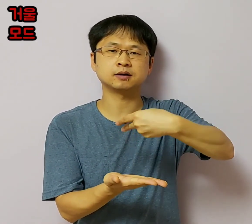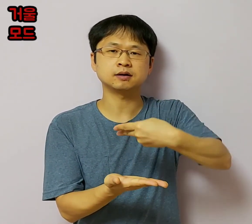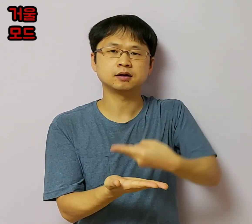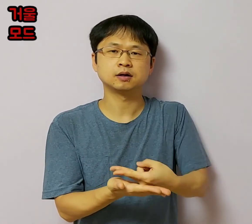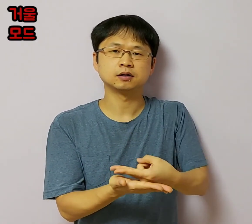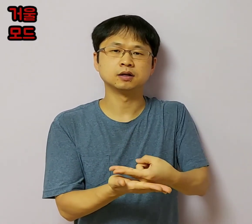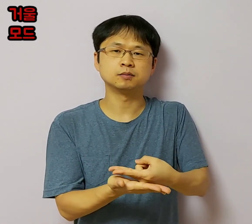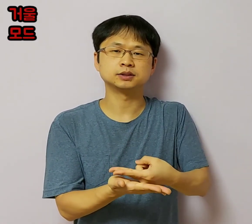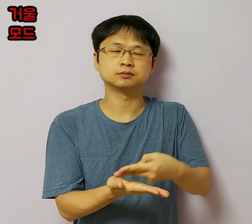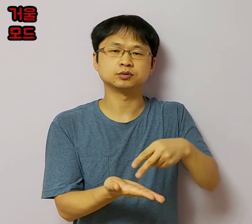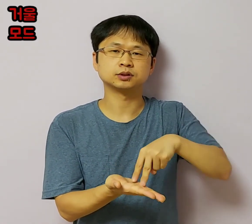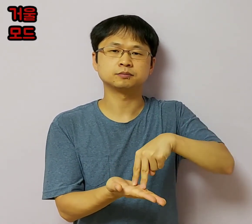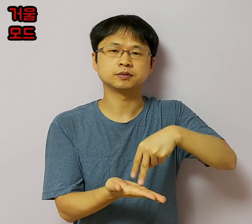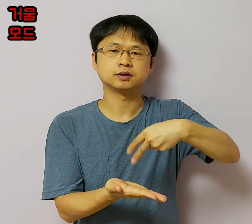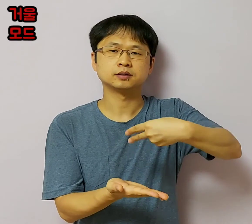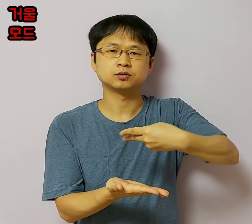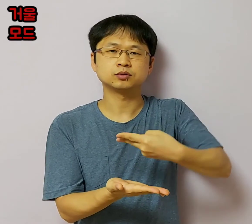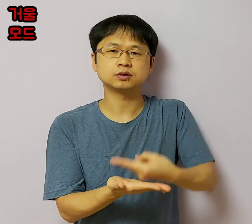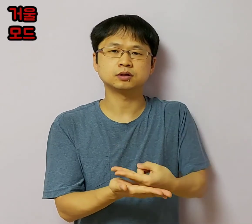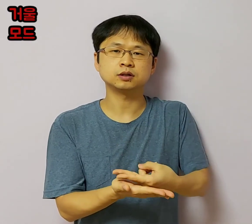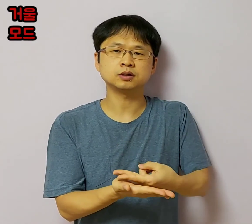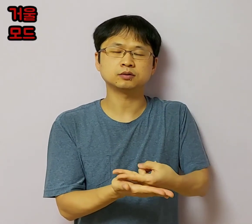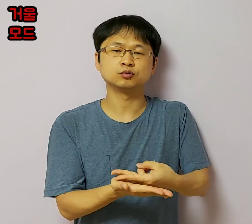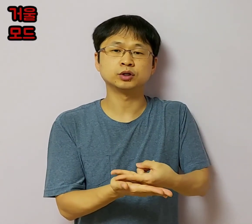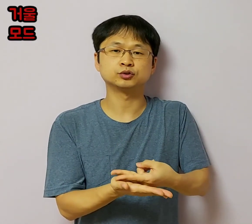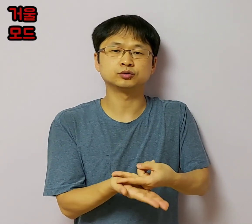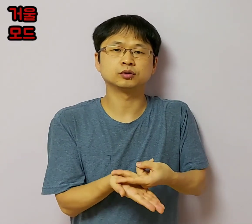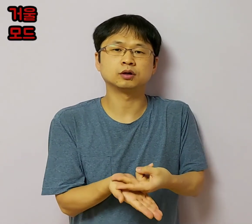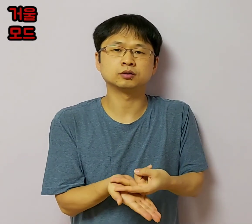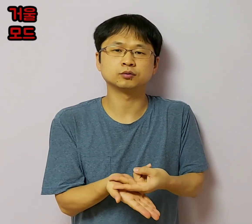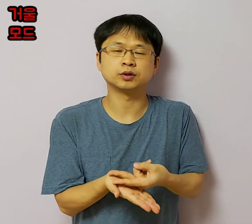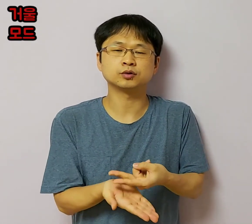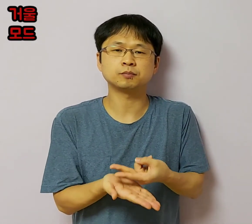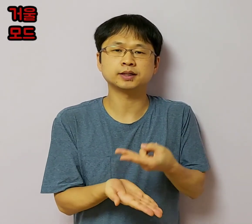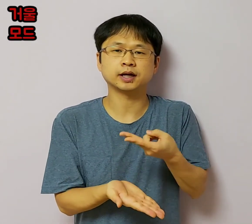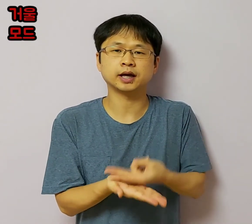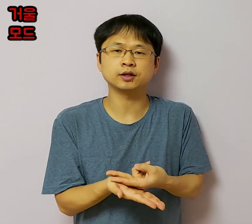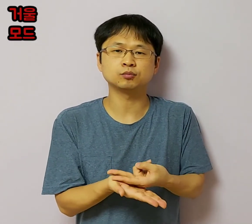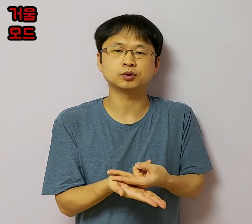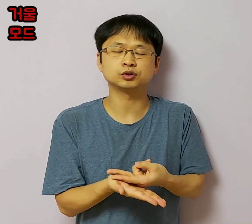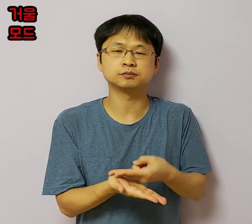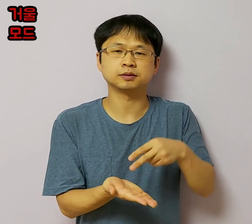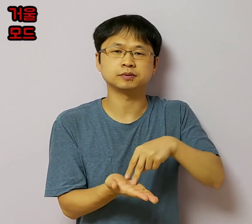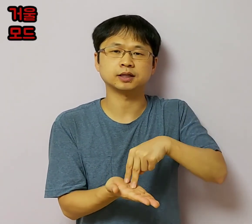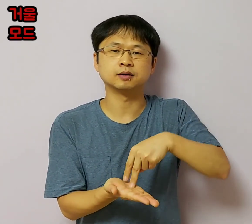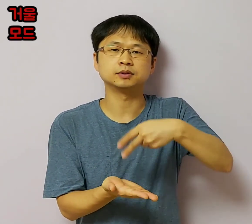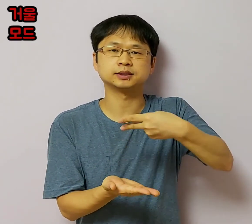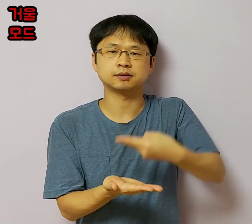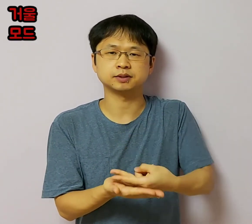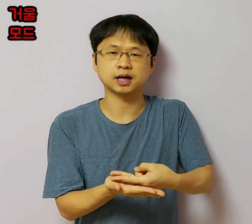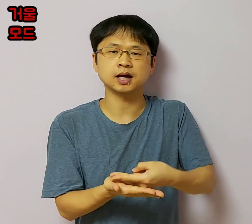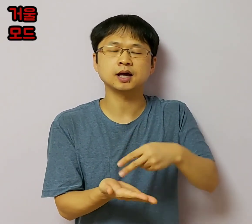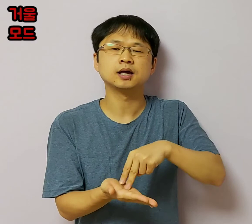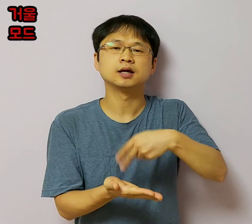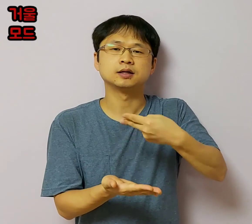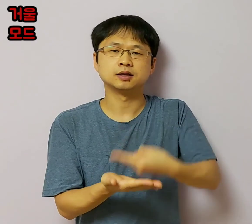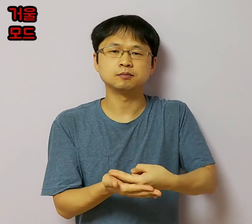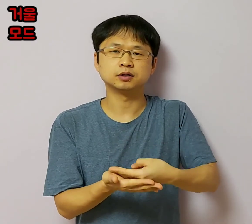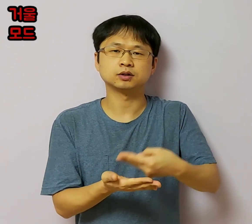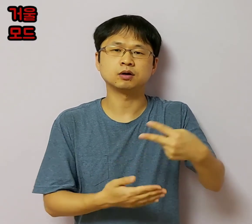형상에서 넘어지는 모습. 손등을 왼손바닥에 눕혀주시면 됩니다. 넘어지다입니다.